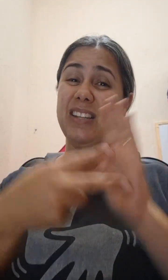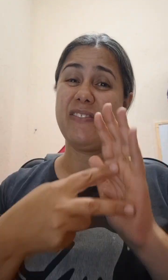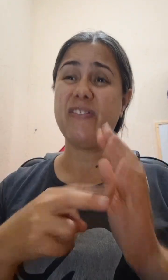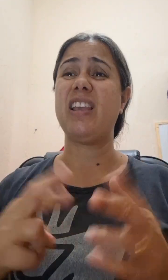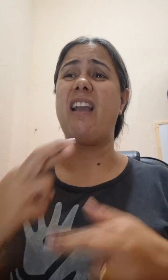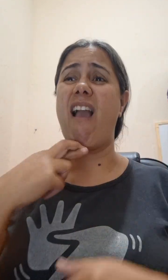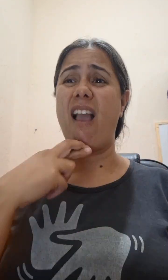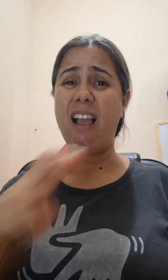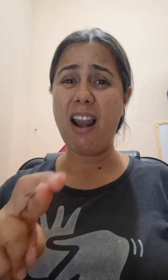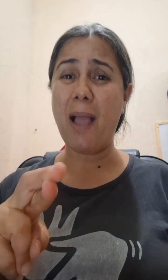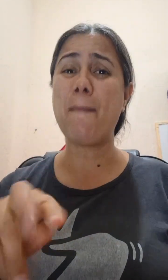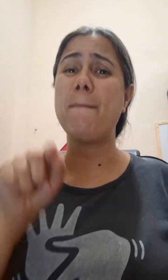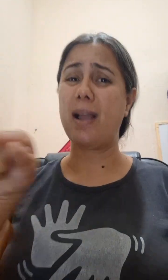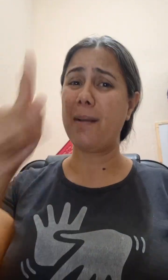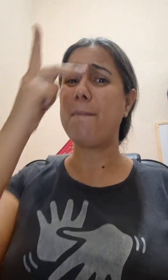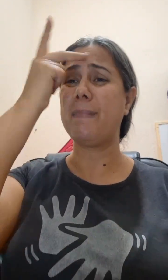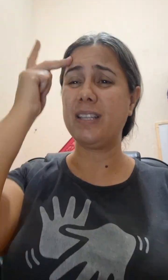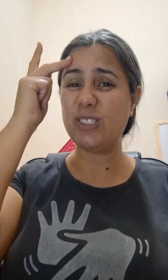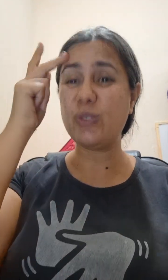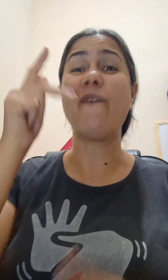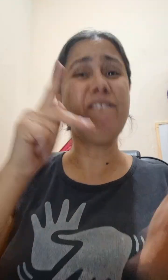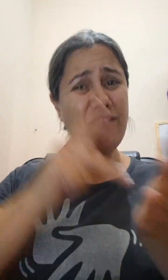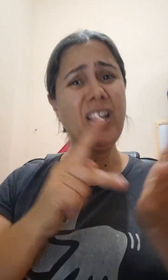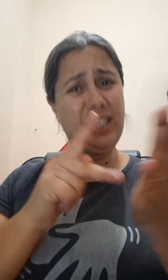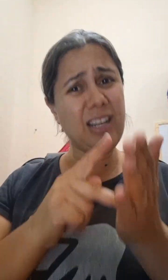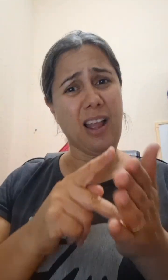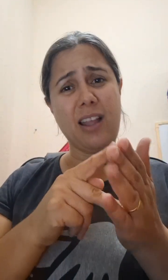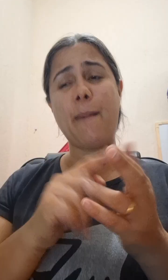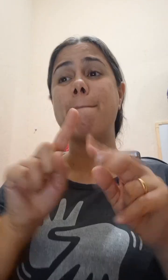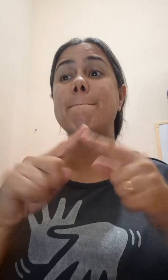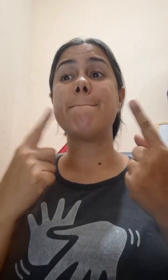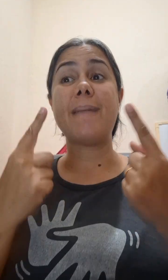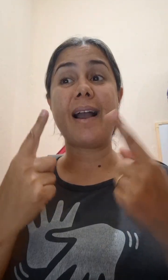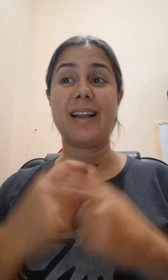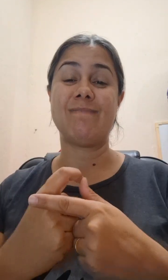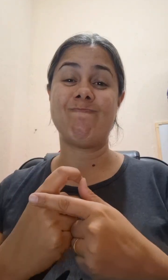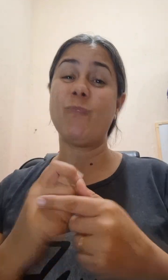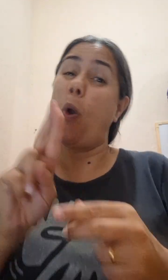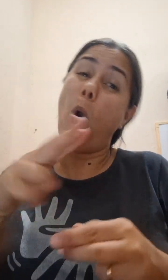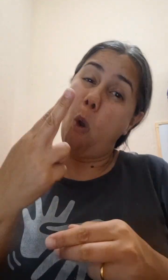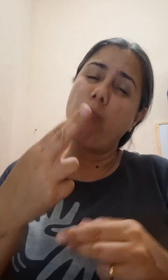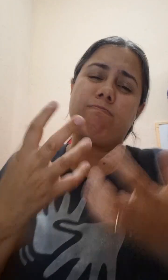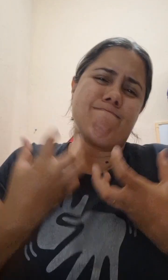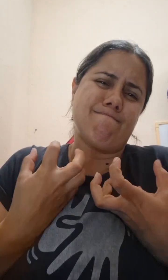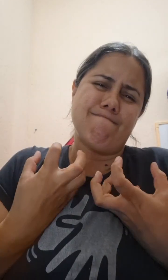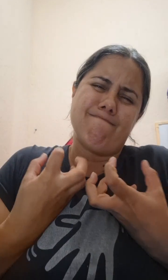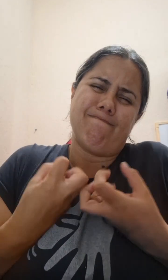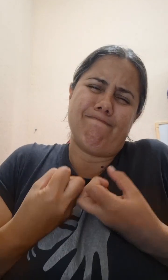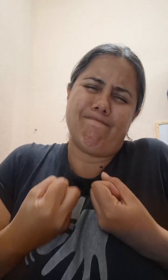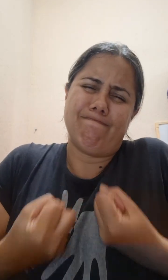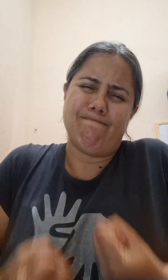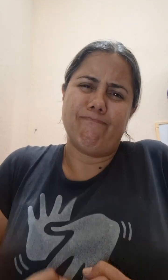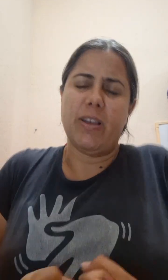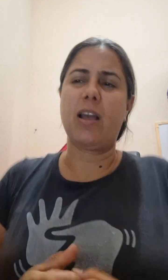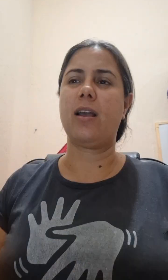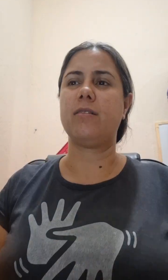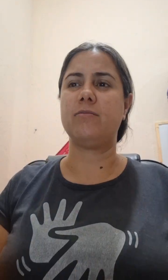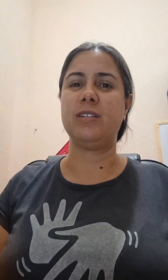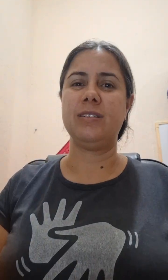queixa. Significa uma reclamação de uma outra pessoa. É legítima, é verdadeira